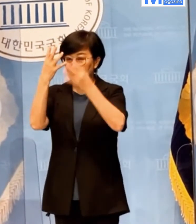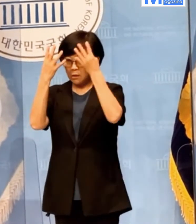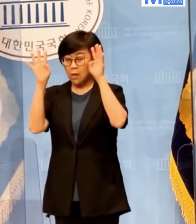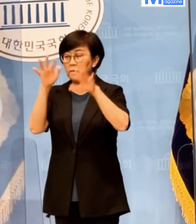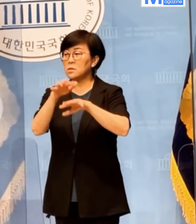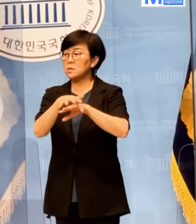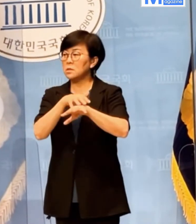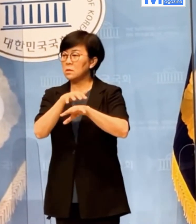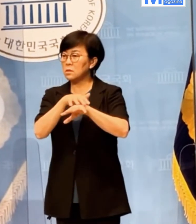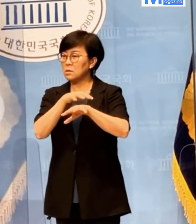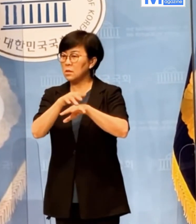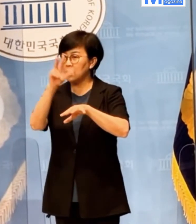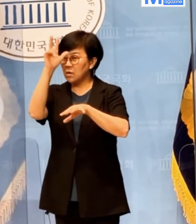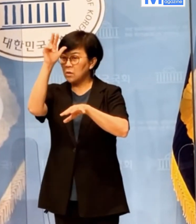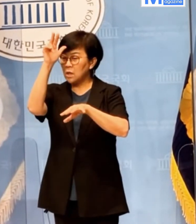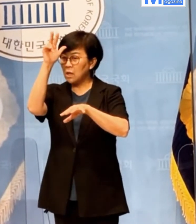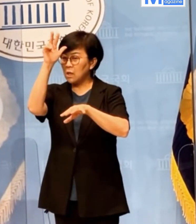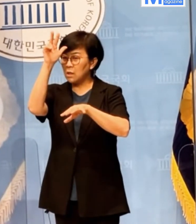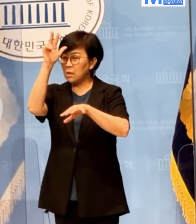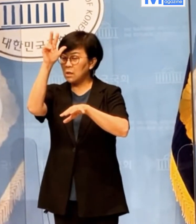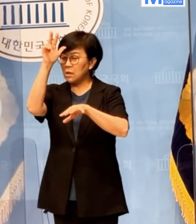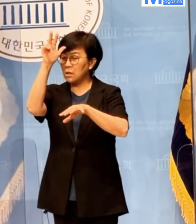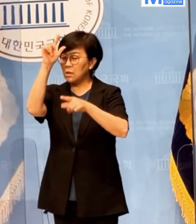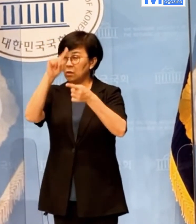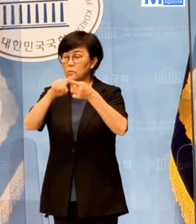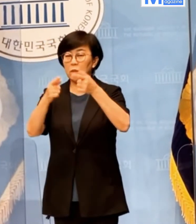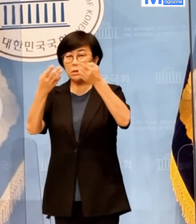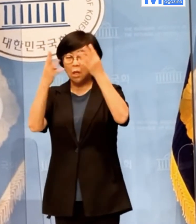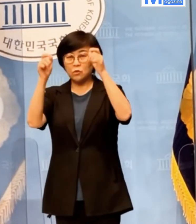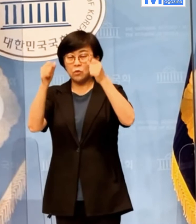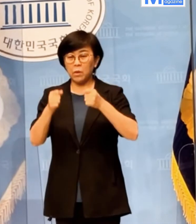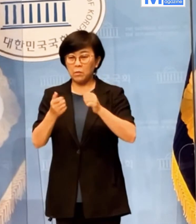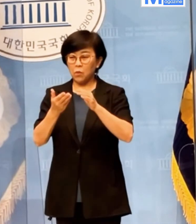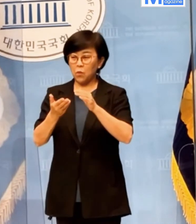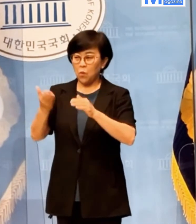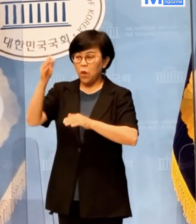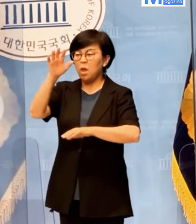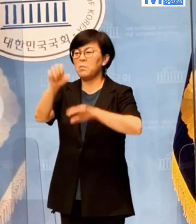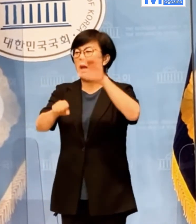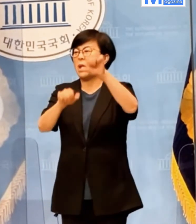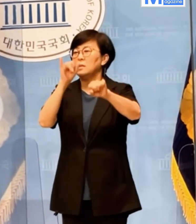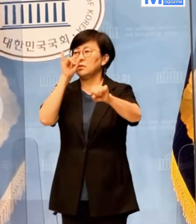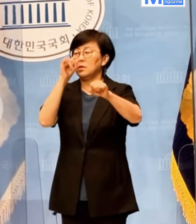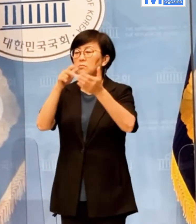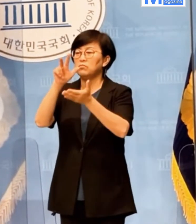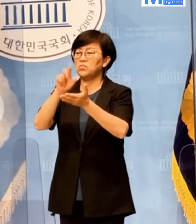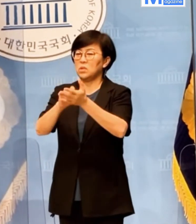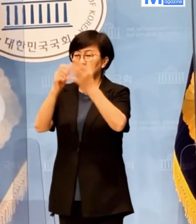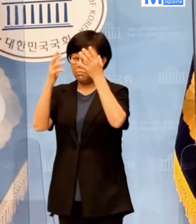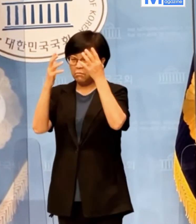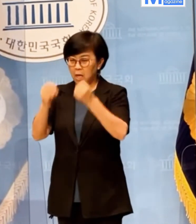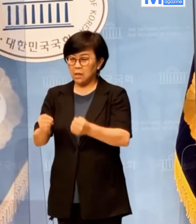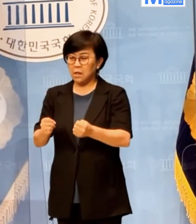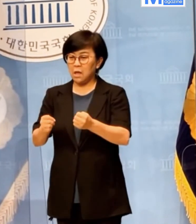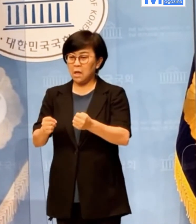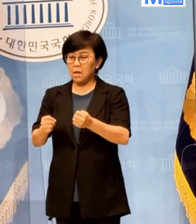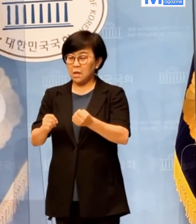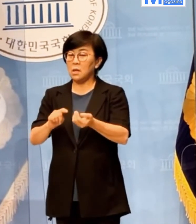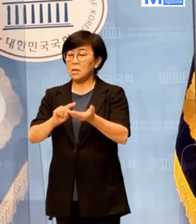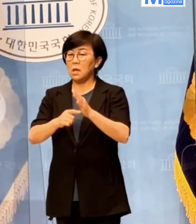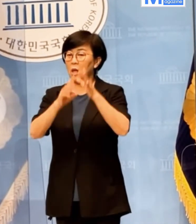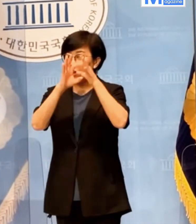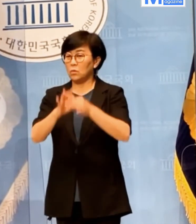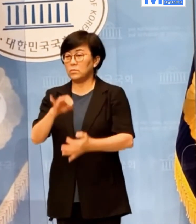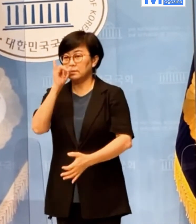시스템은 경찰대학 출신이 고위 간부직을 독식하는 등 문제점이 꾸준히 지적되어